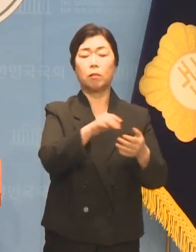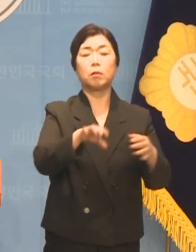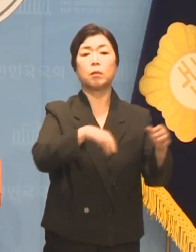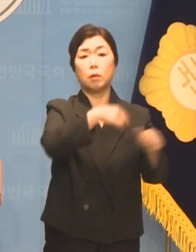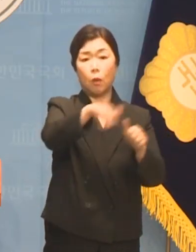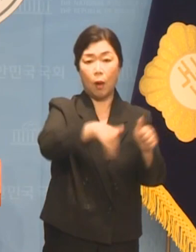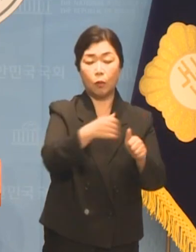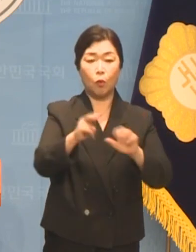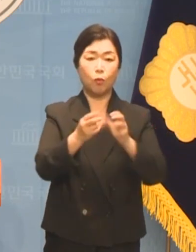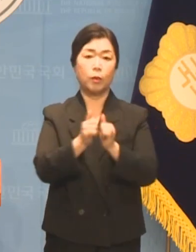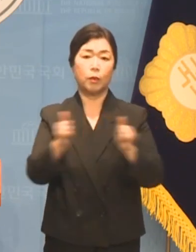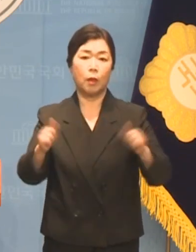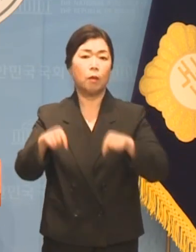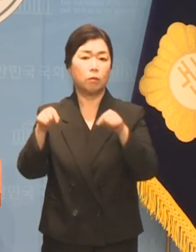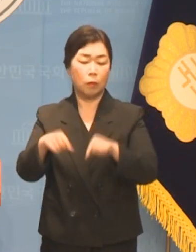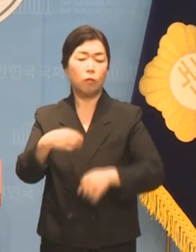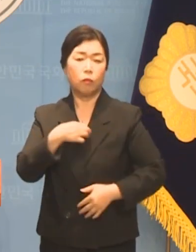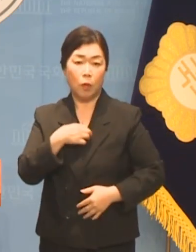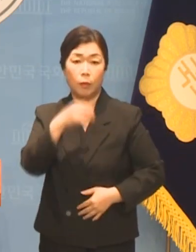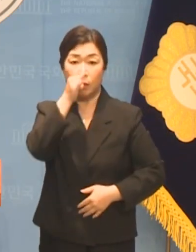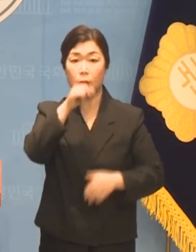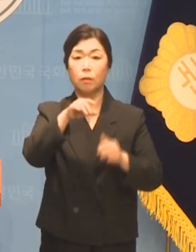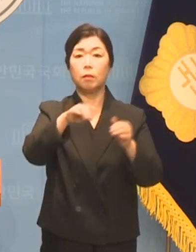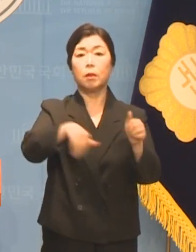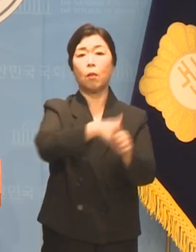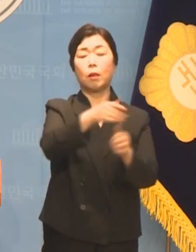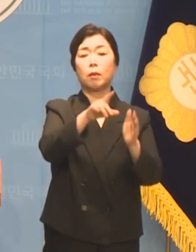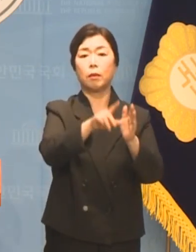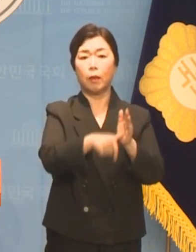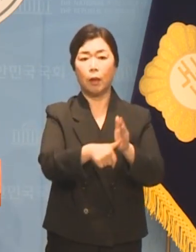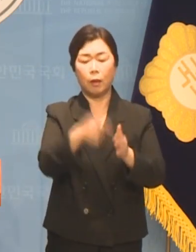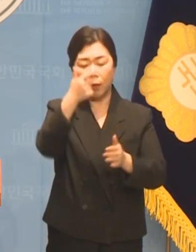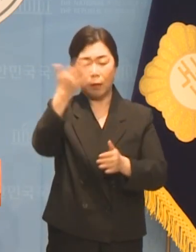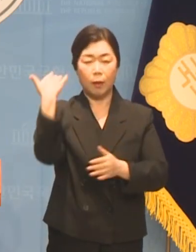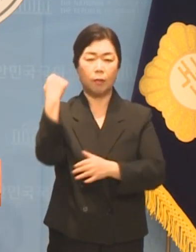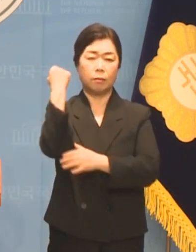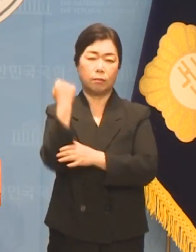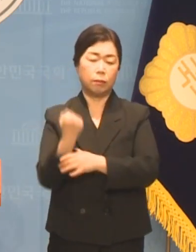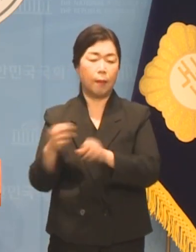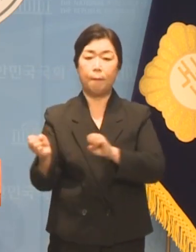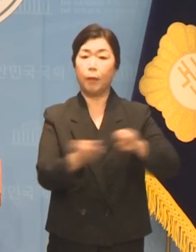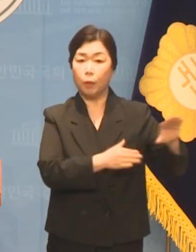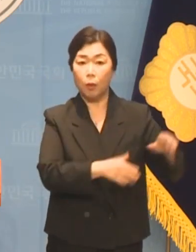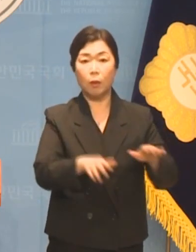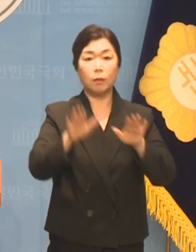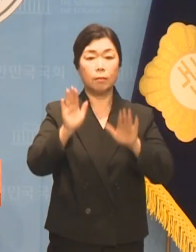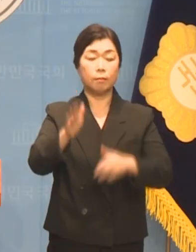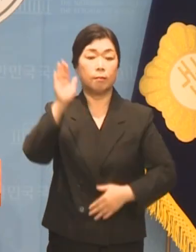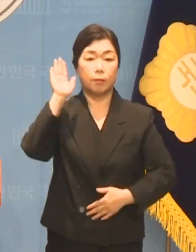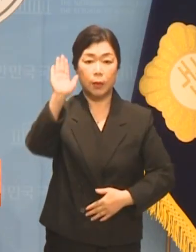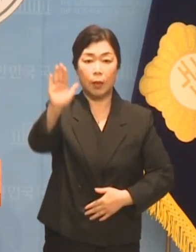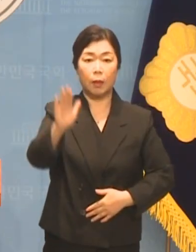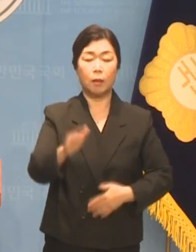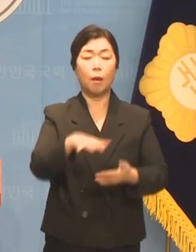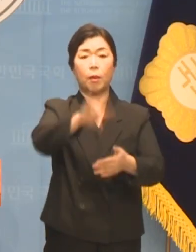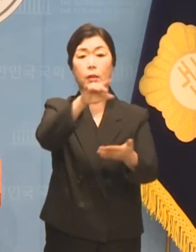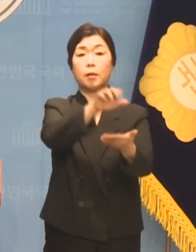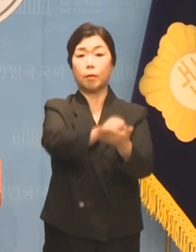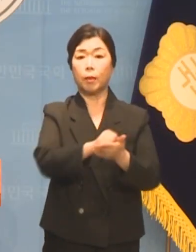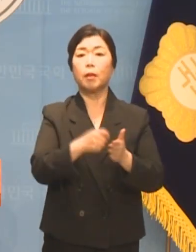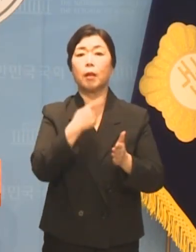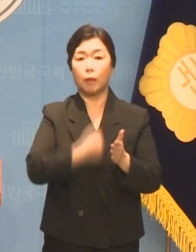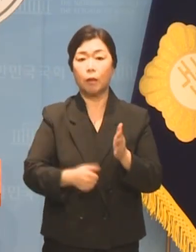생존이 걸린 외교 안보 통일 분야에서 낡은 틀을 깨고 미래를 선점하는 넥스트